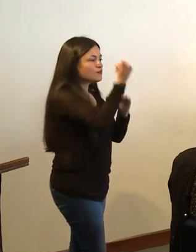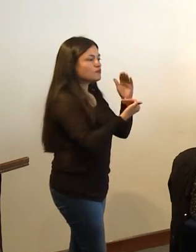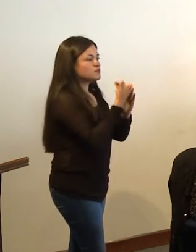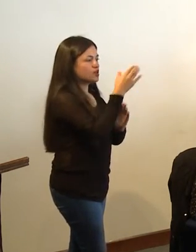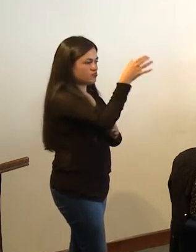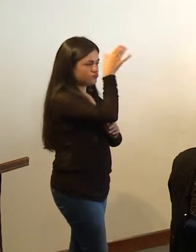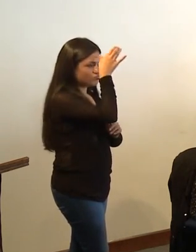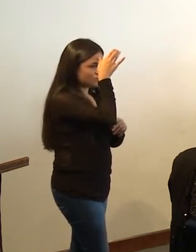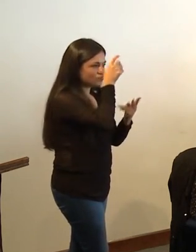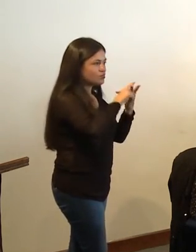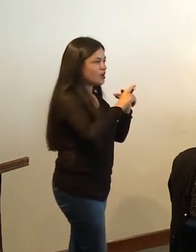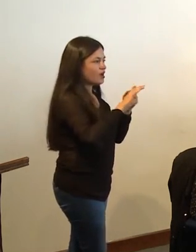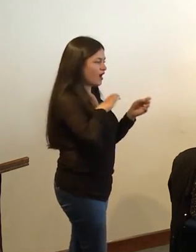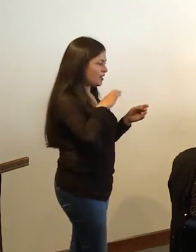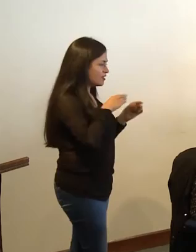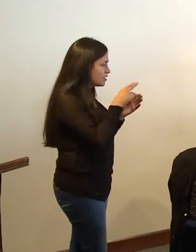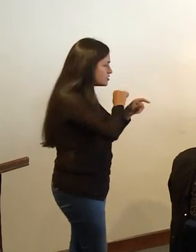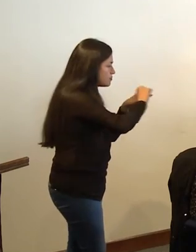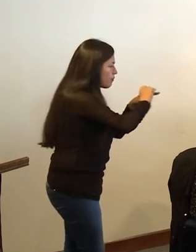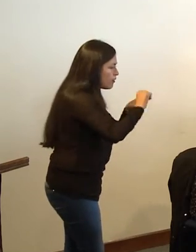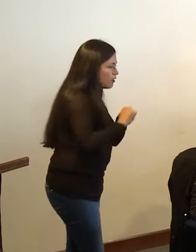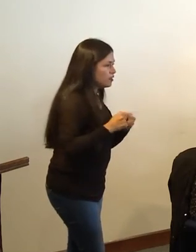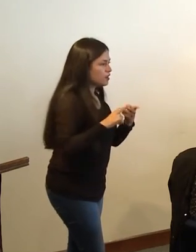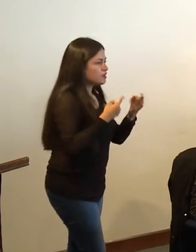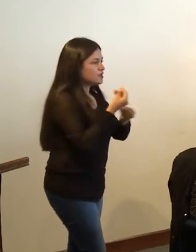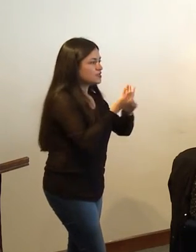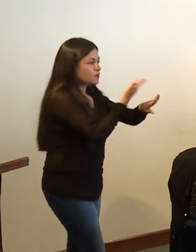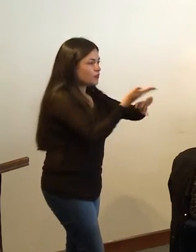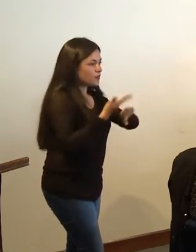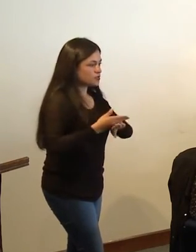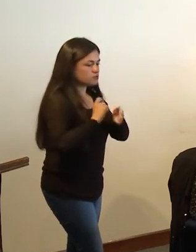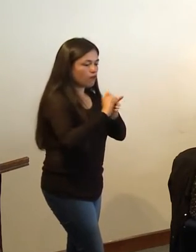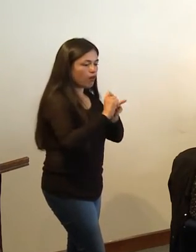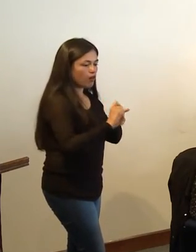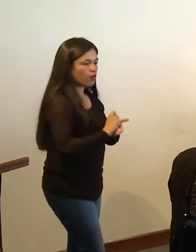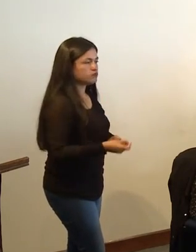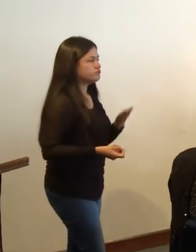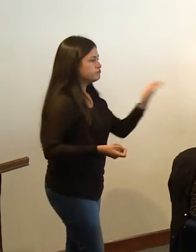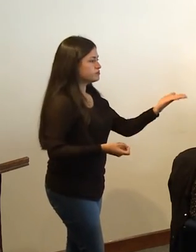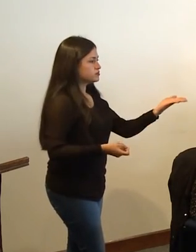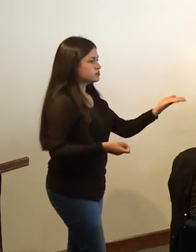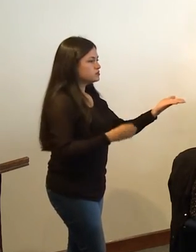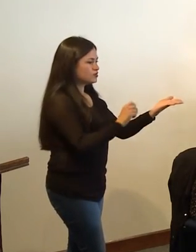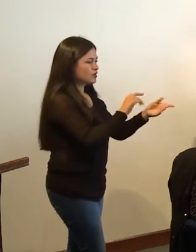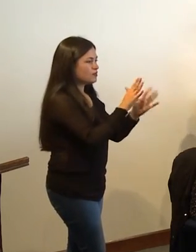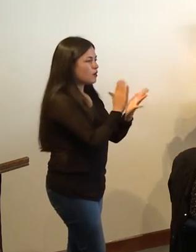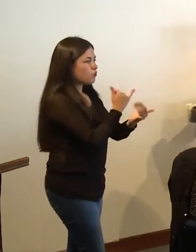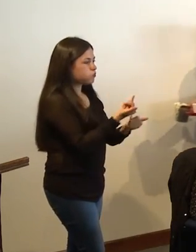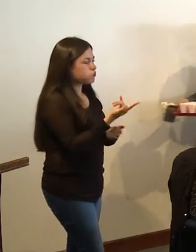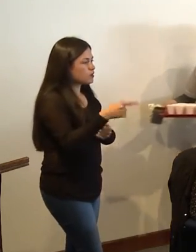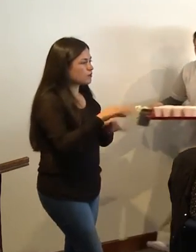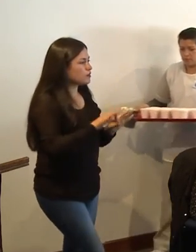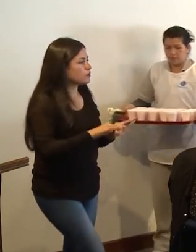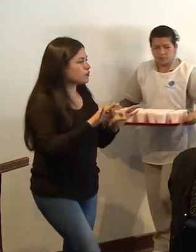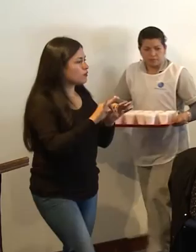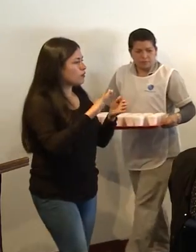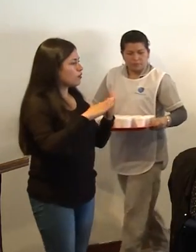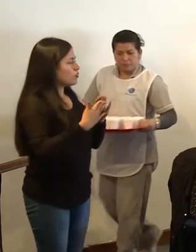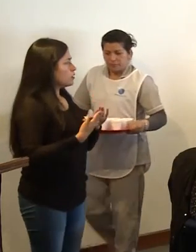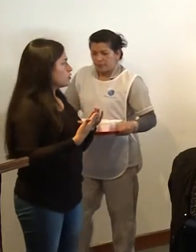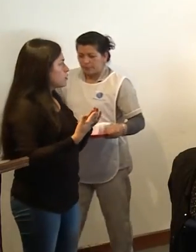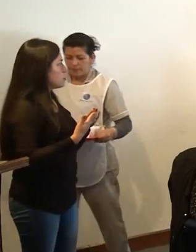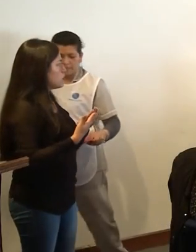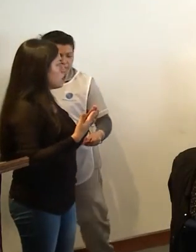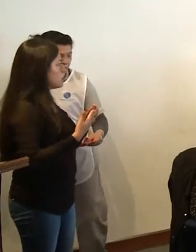caracterizar prácticas, hacer propuestas que pasan por lo escrito, pues ir volviendo la educación comunitaria una